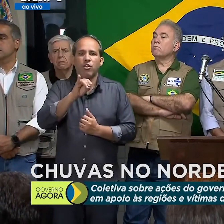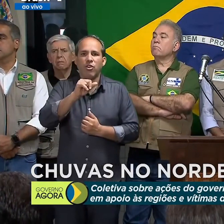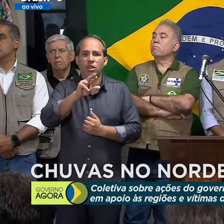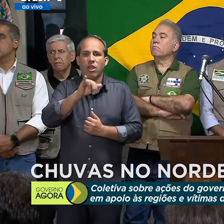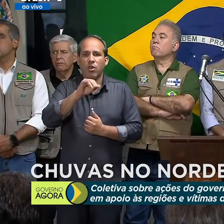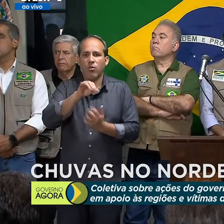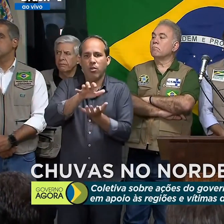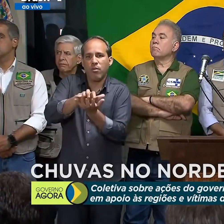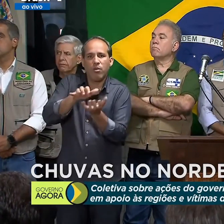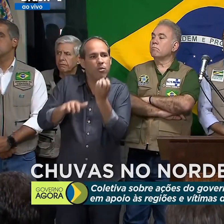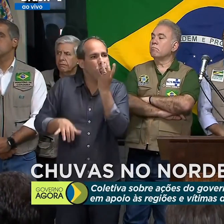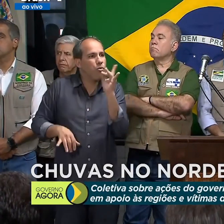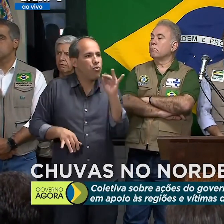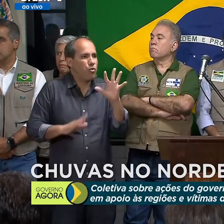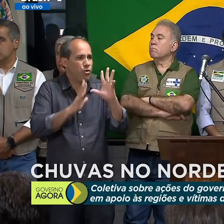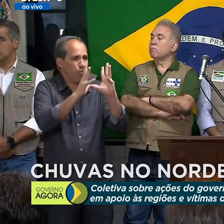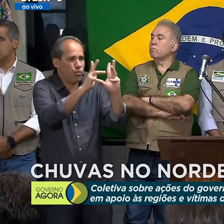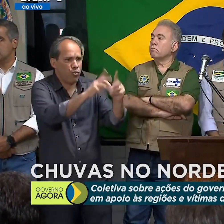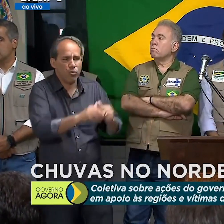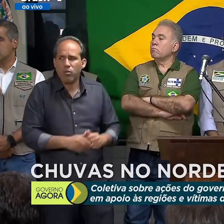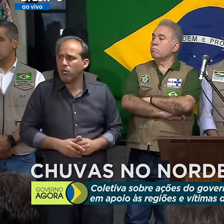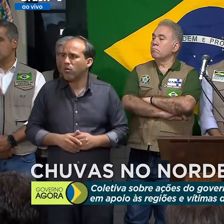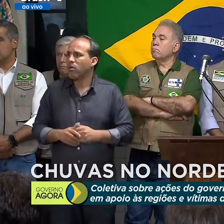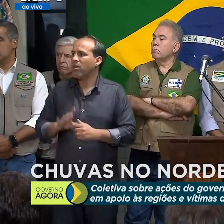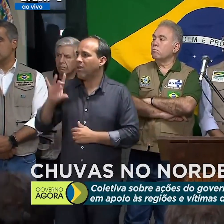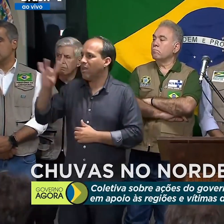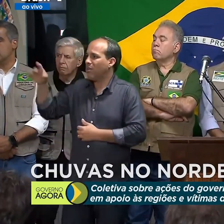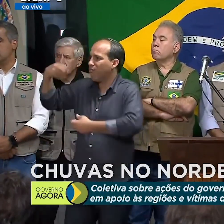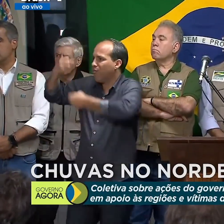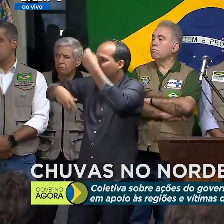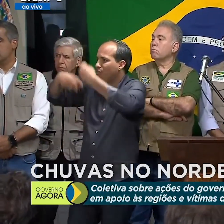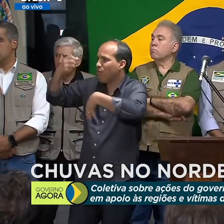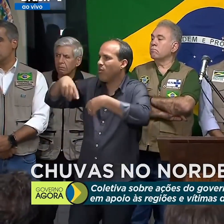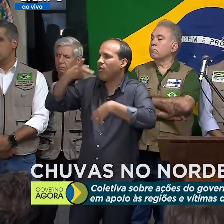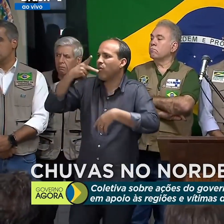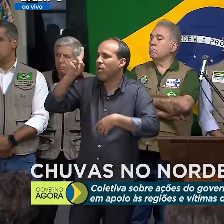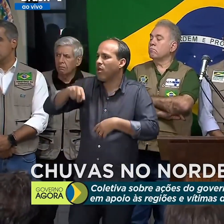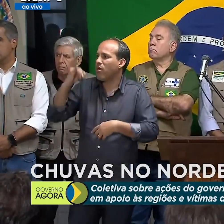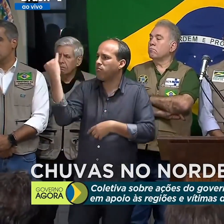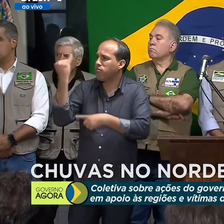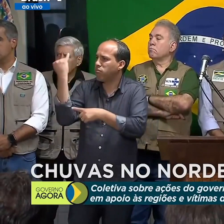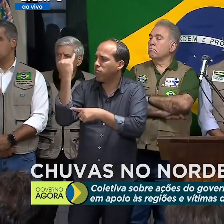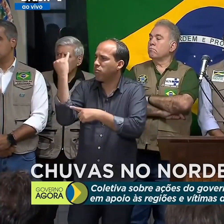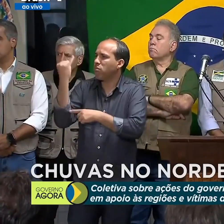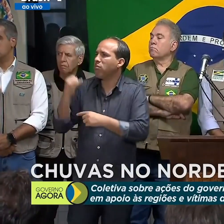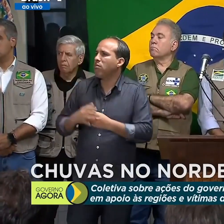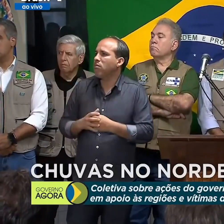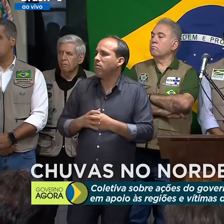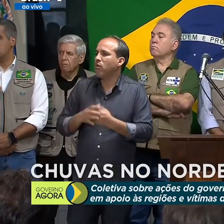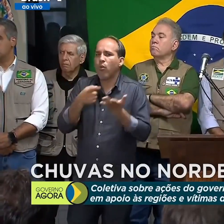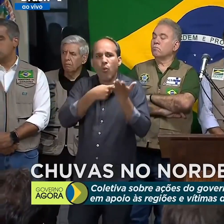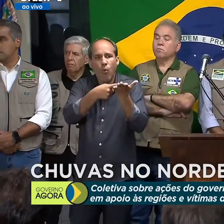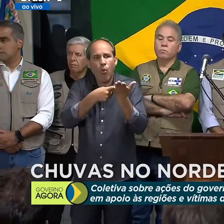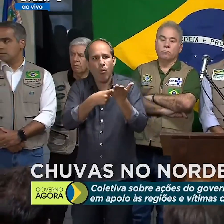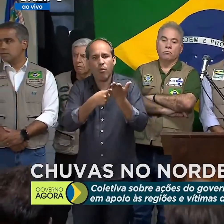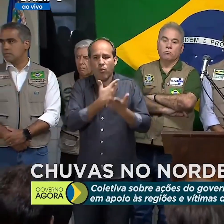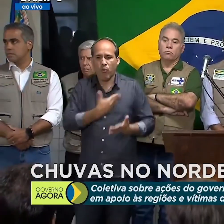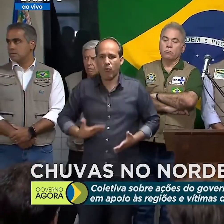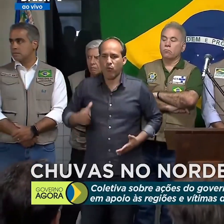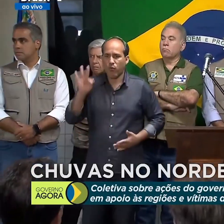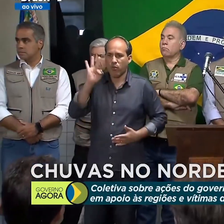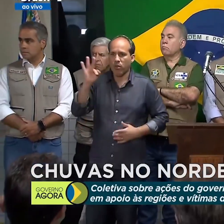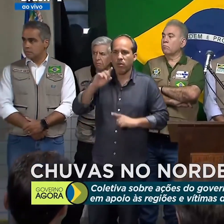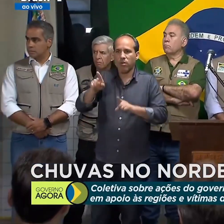Oi bom dia a todos na sala de muito de vocês né você fala da importância do alinhamento entre o